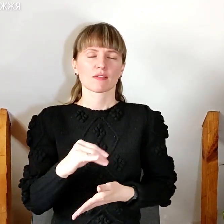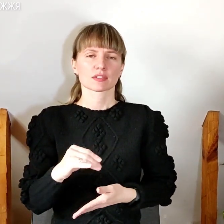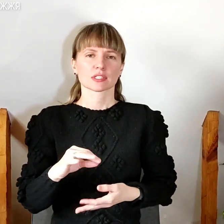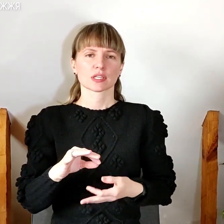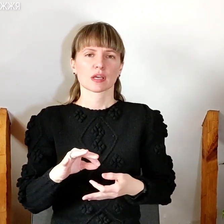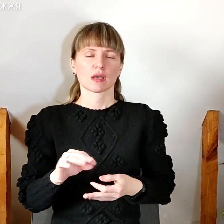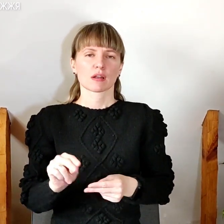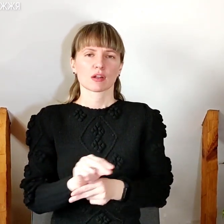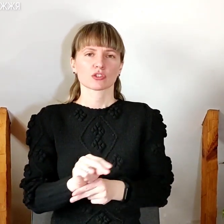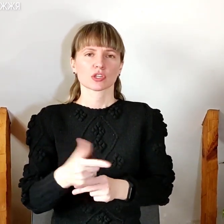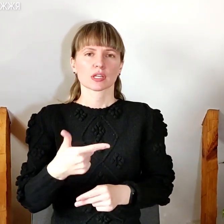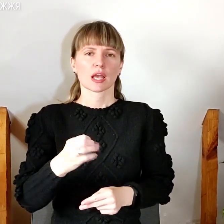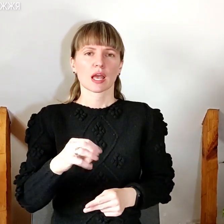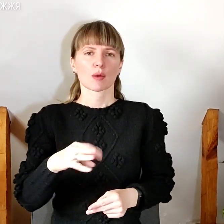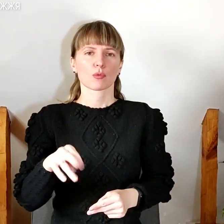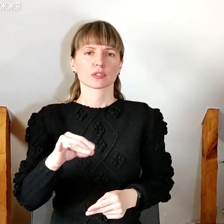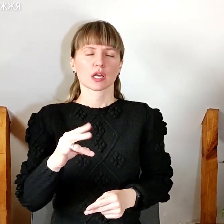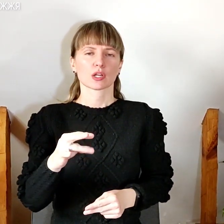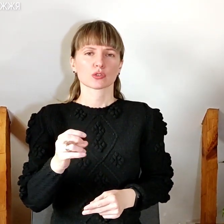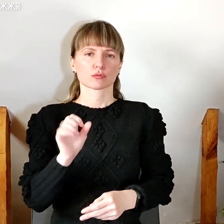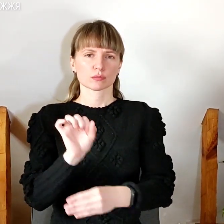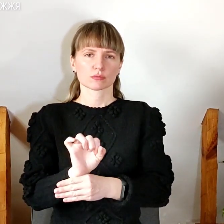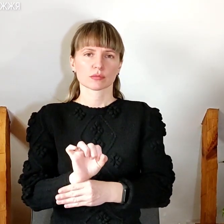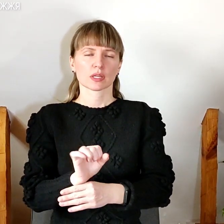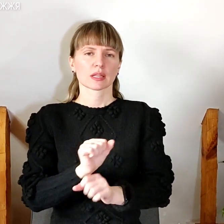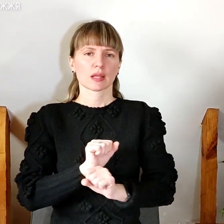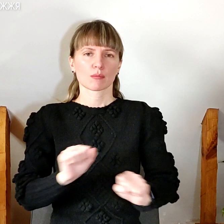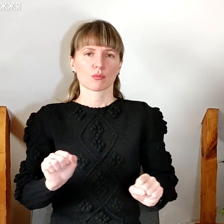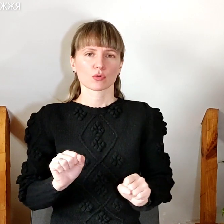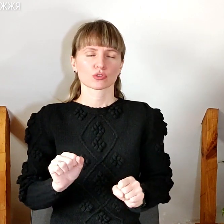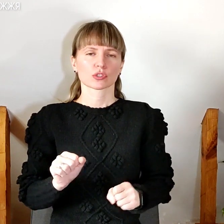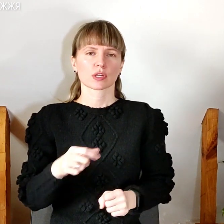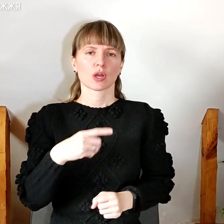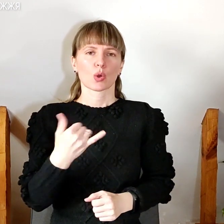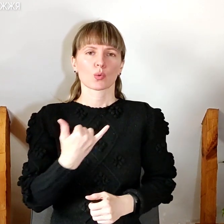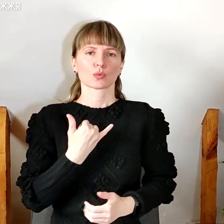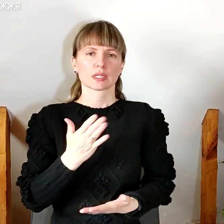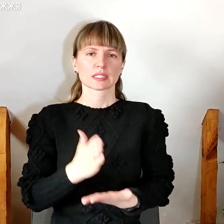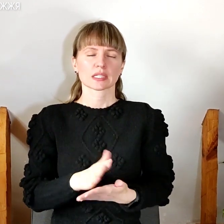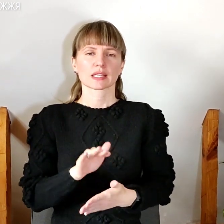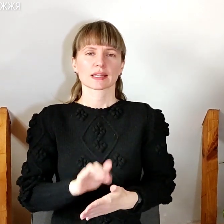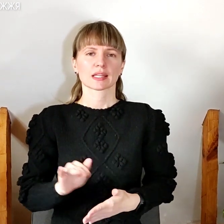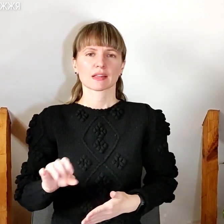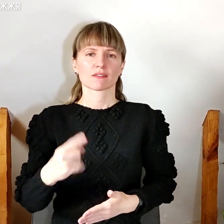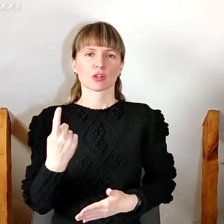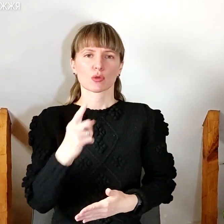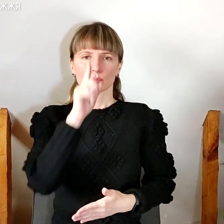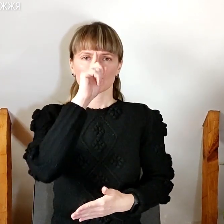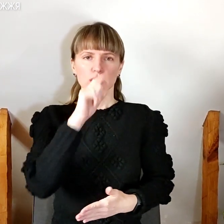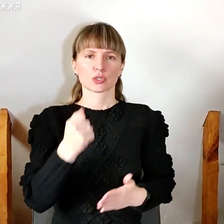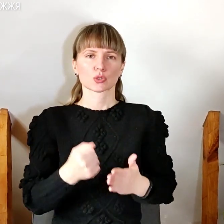не можна, каже В'ячеслав Капуста. У нас прибувають діти від 1 місяця до